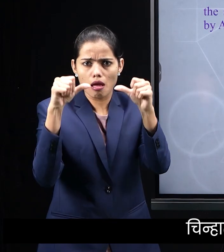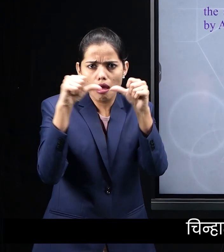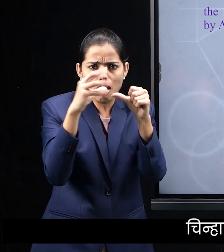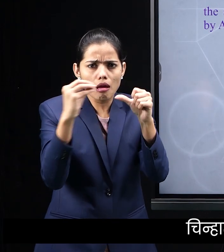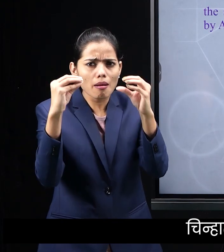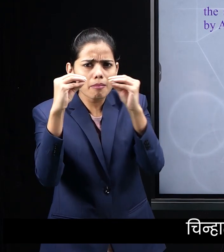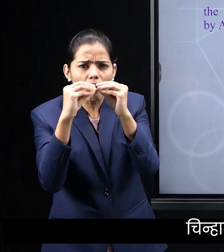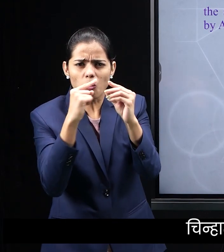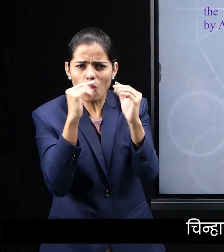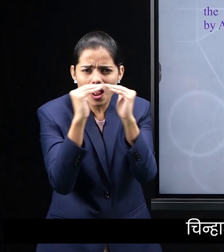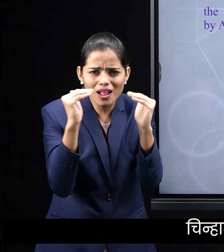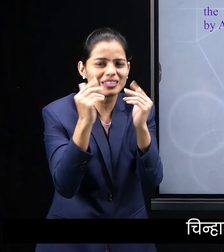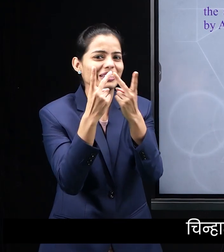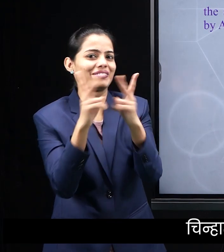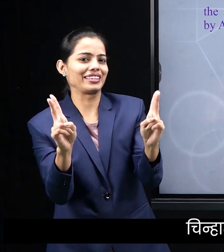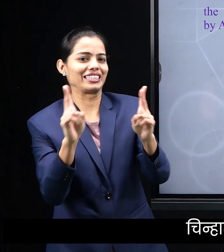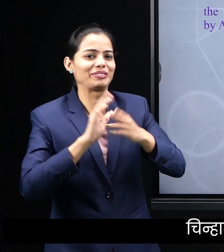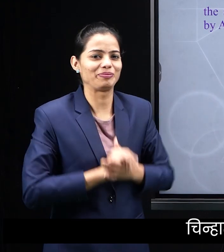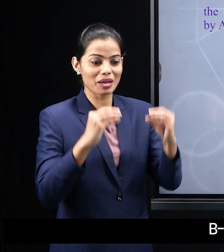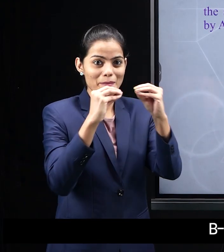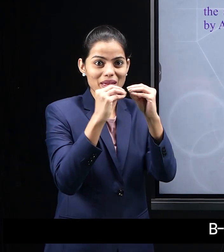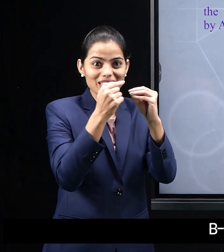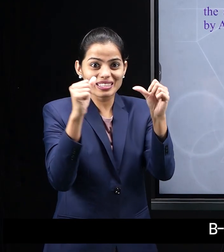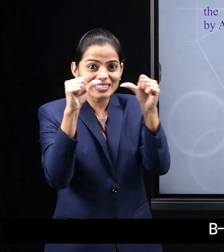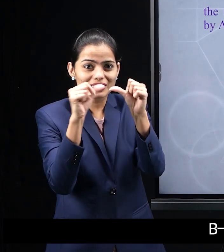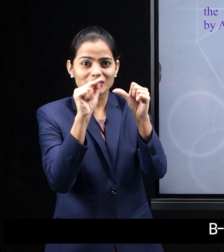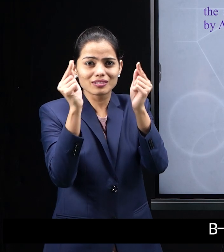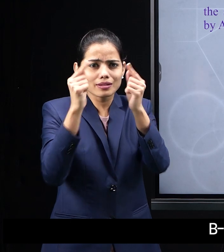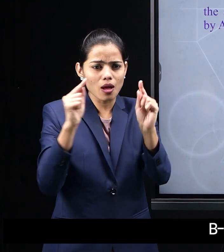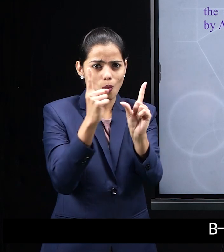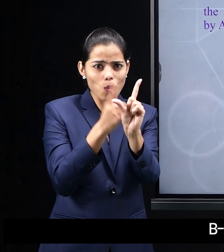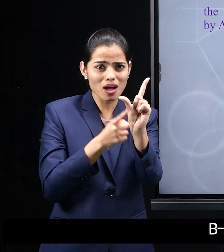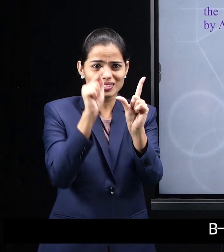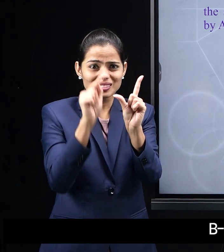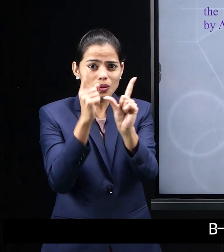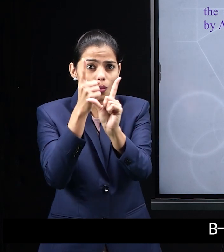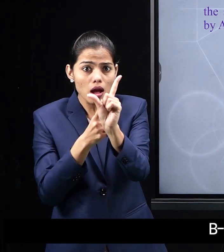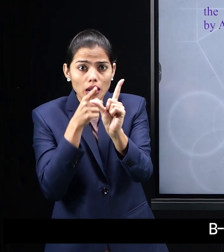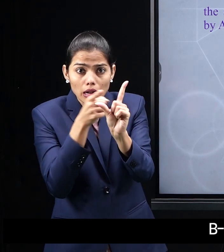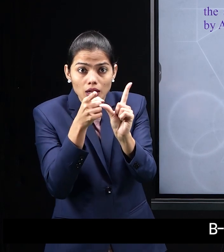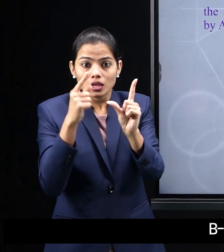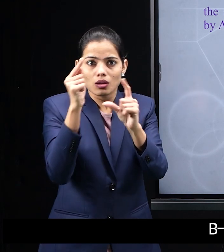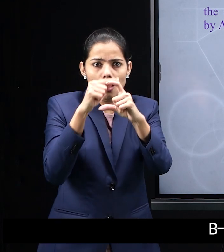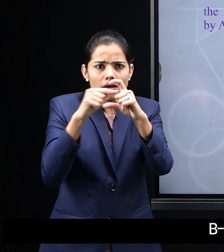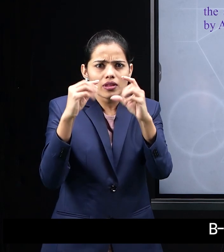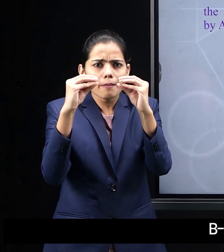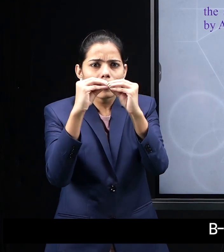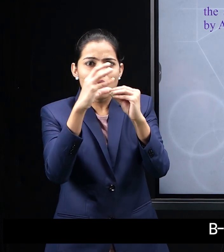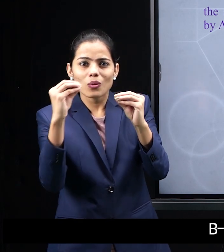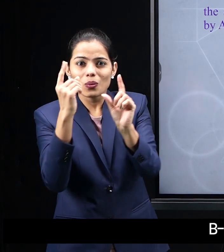x is not equals to b. b minus a is equals to y semicolon y e b आणि y is not